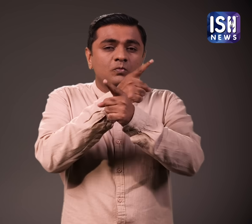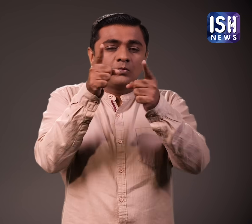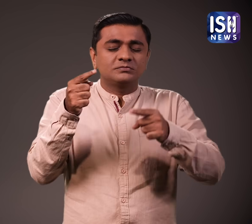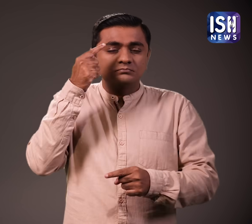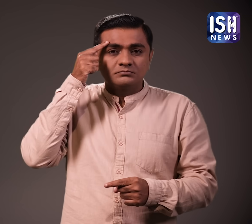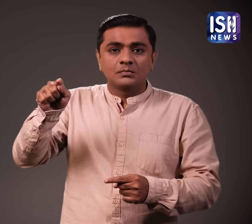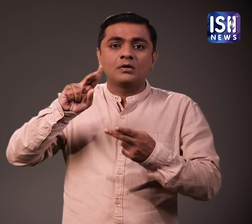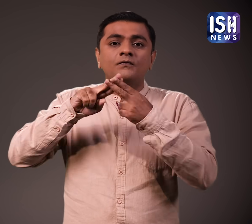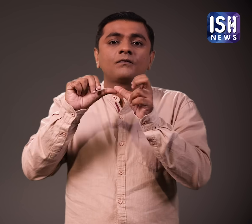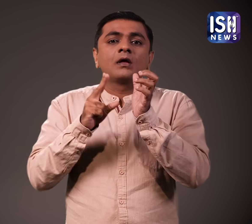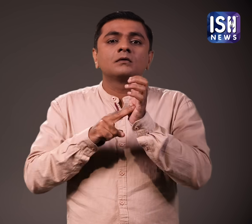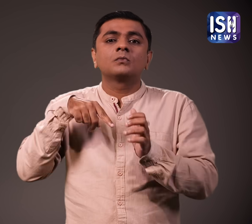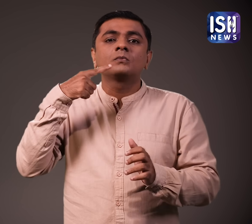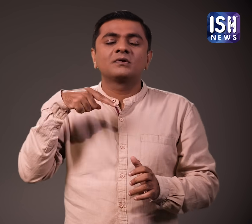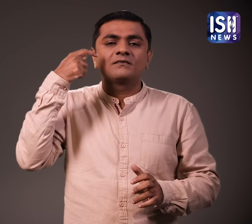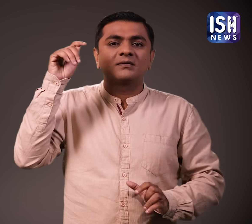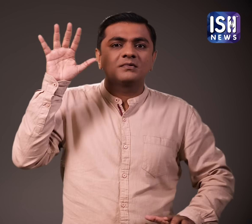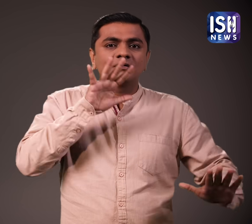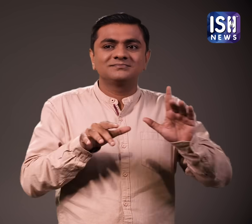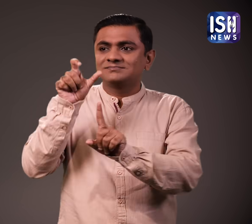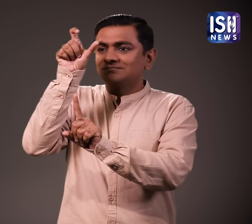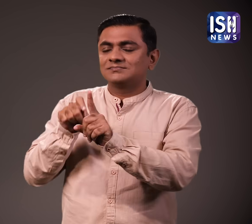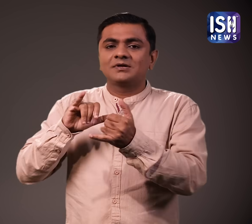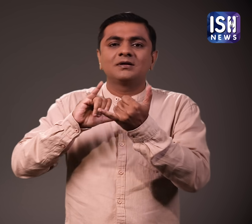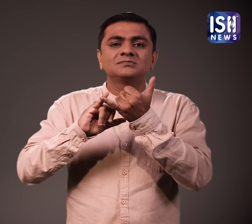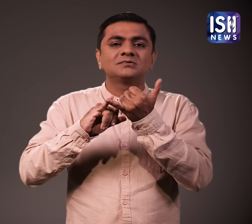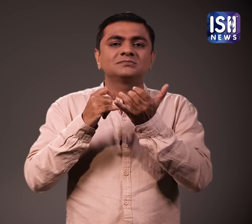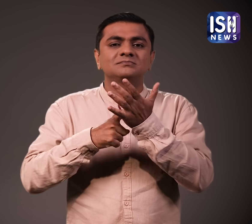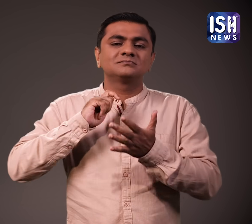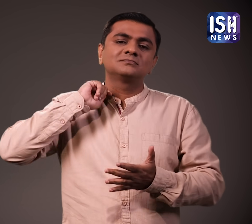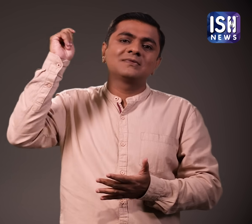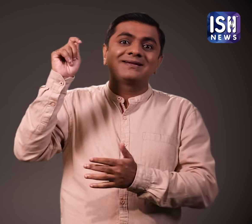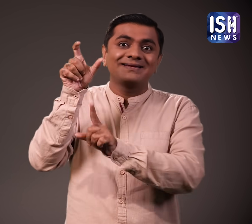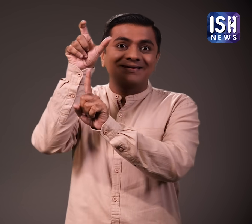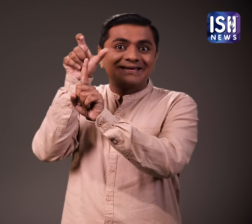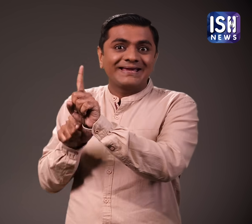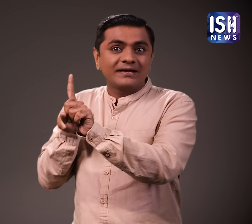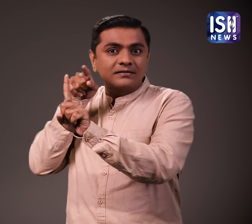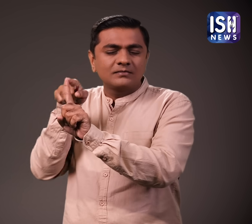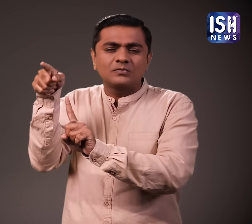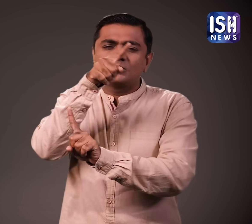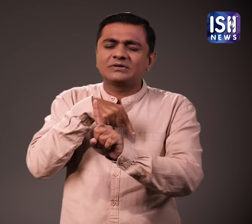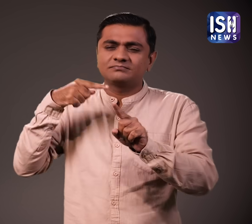आत्महत्या से मरने वाले अभिनेता शुशान सेंग राजपूत की बहुत बड़ी फैन फॉलोईंग है।